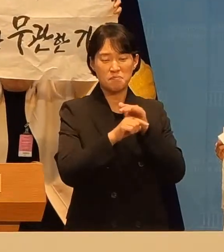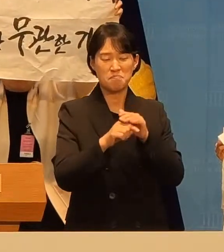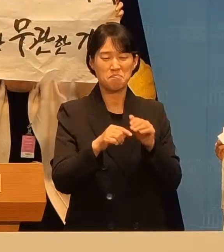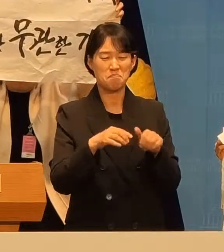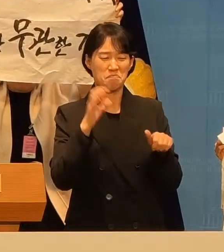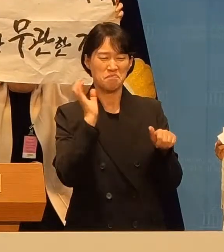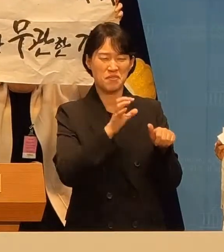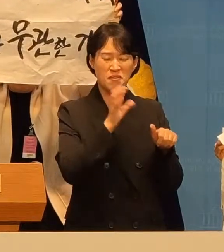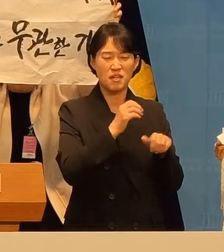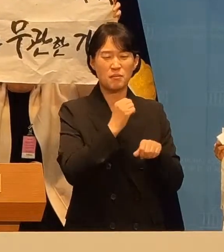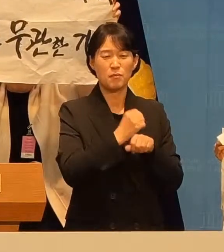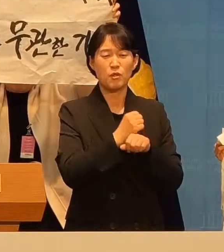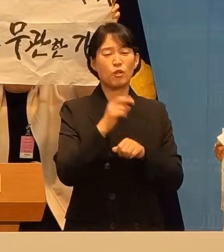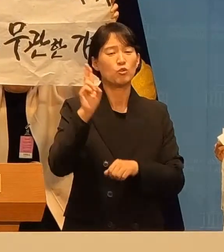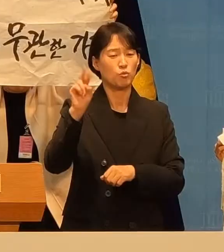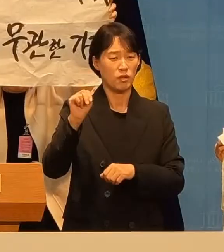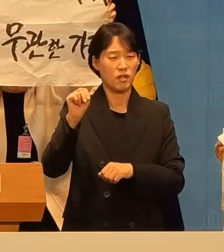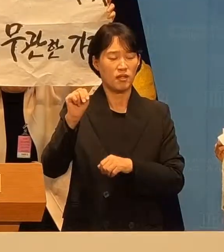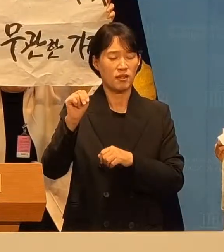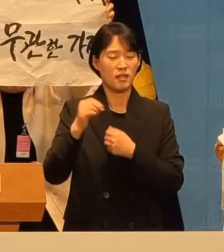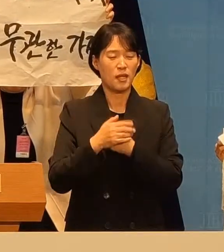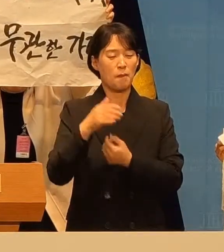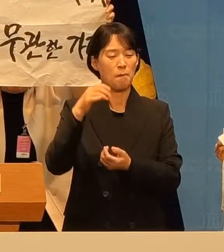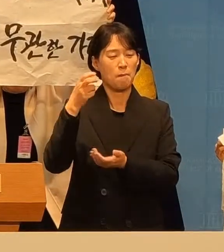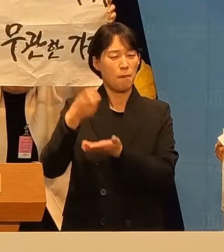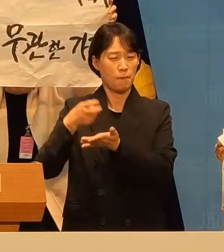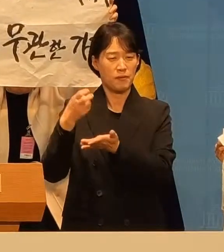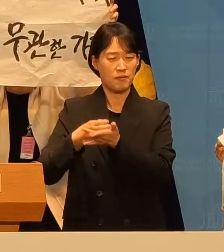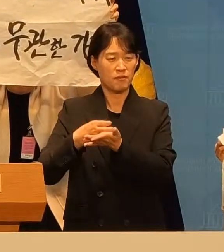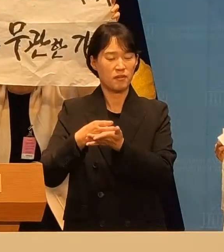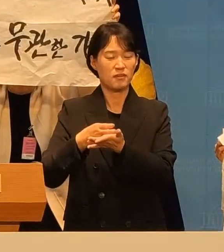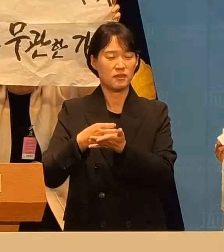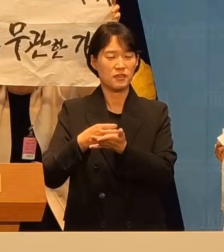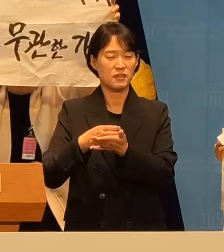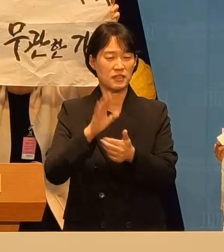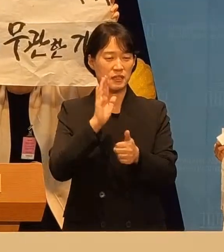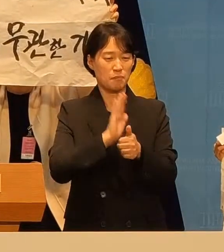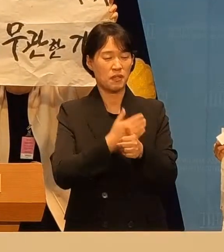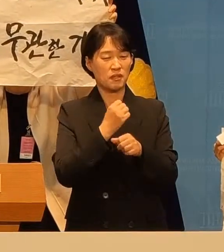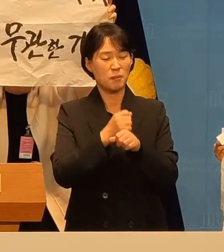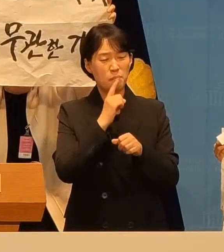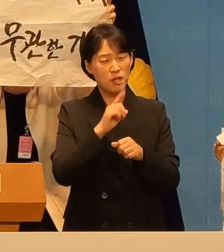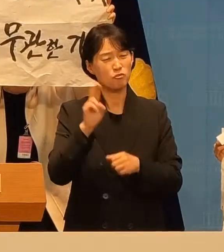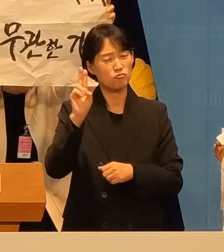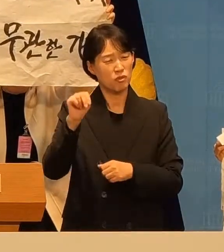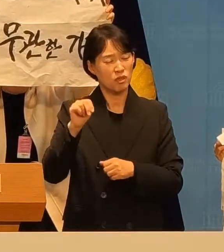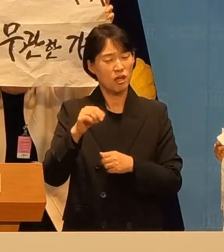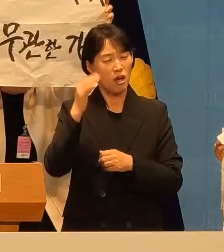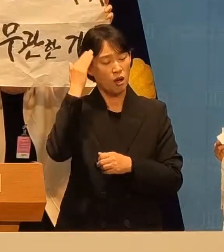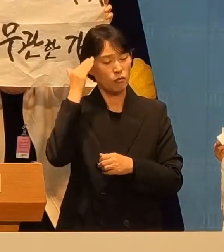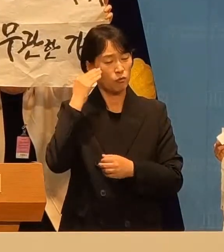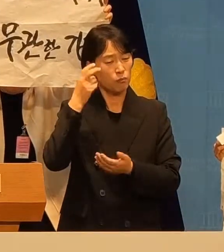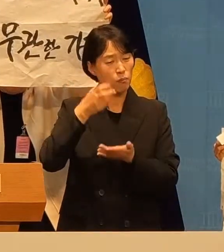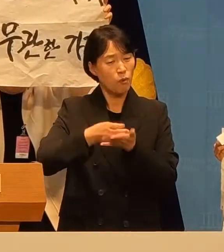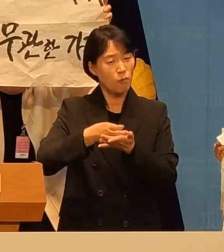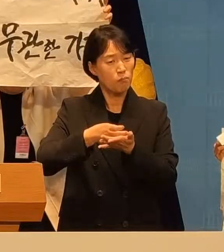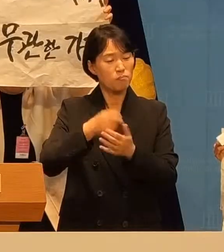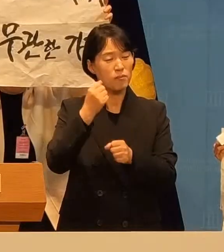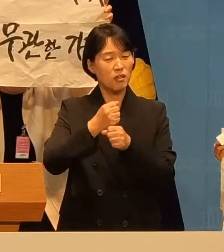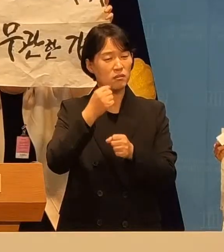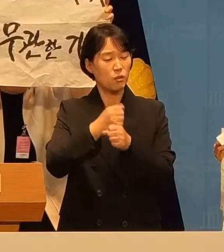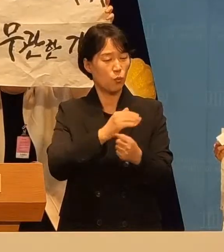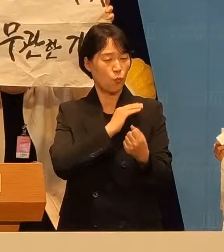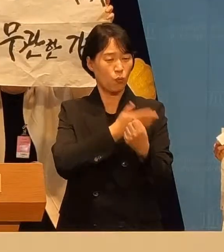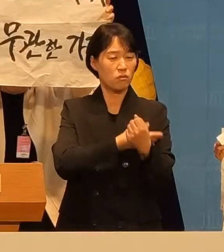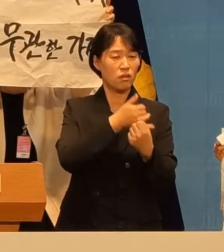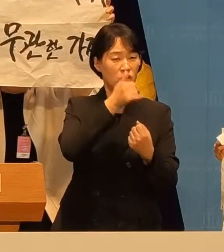유엔사의 법적 지시를 어겼다고 했다. 유엔사가 한국에서 법을 제정하고 집행할 권한이